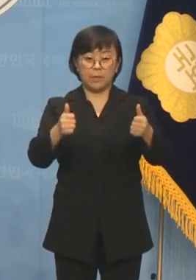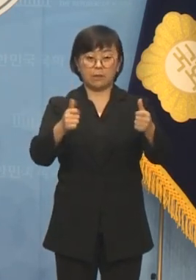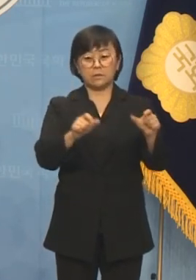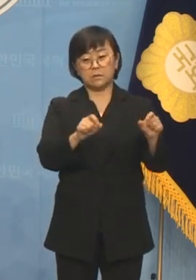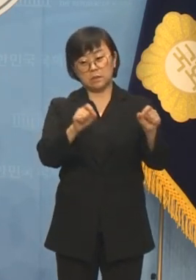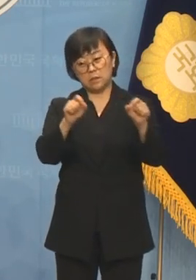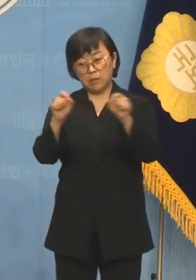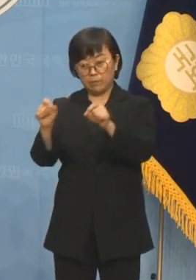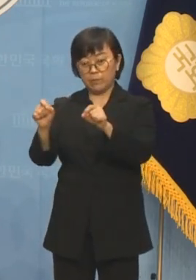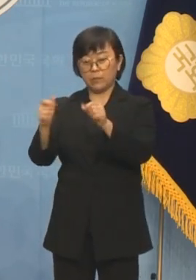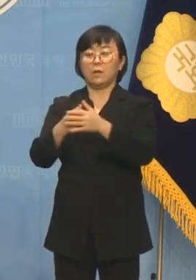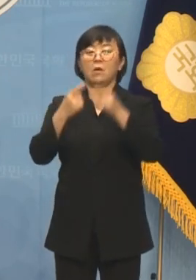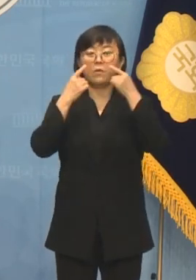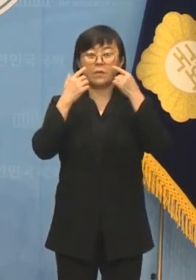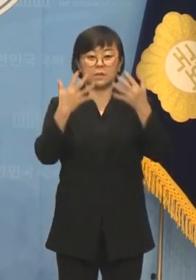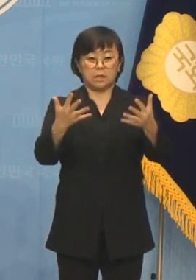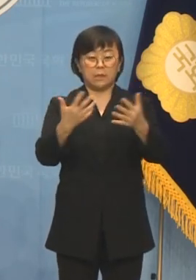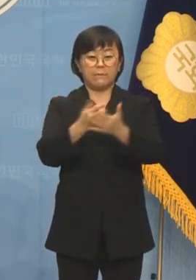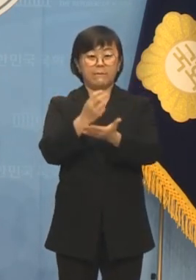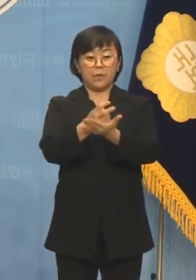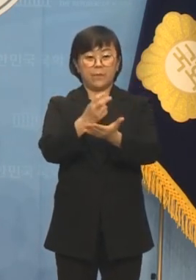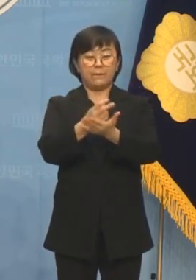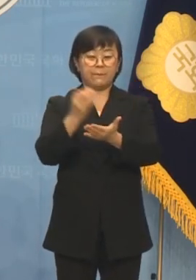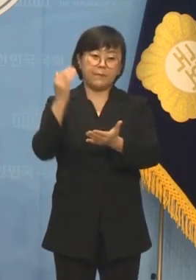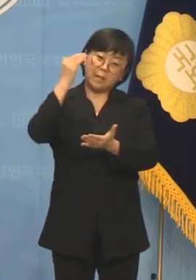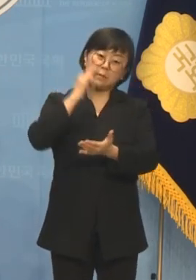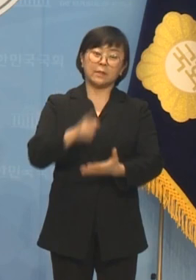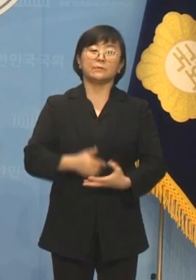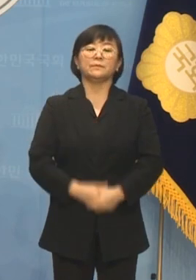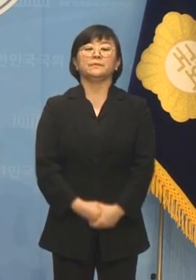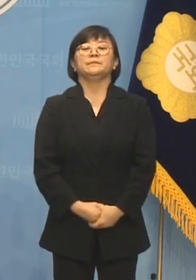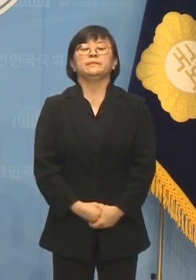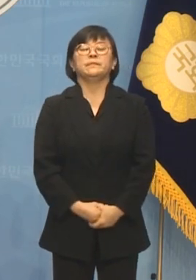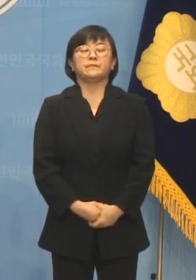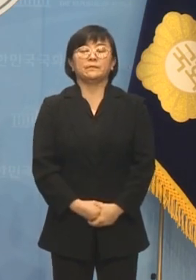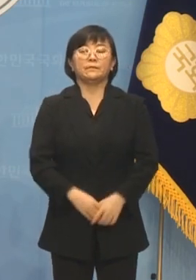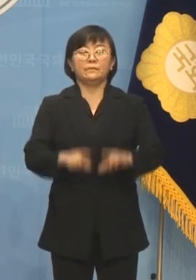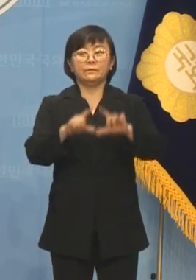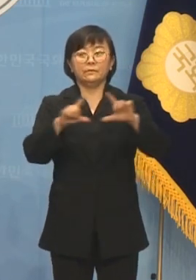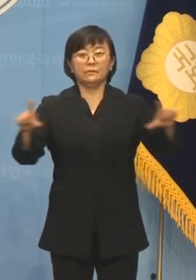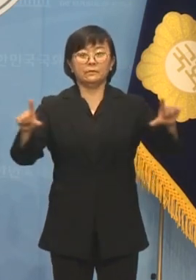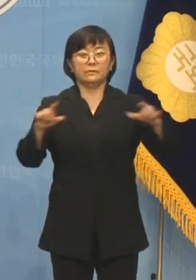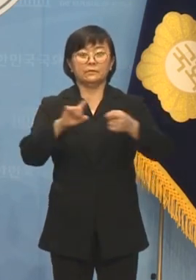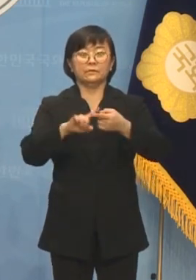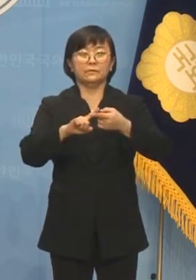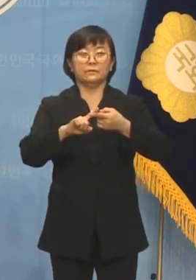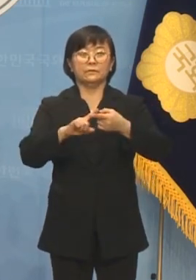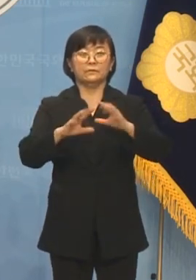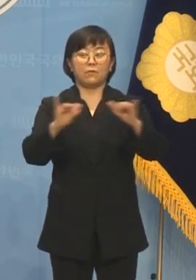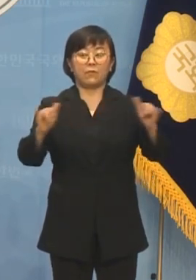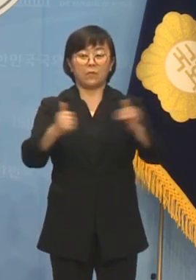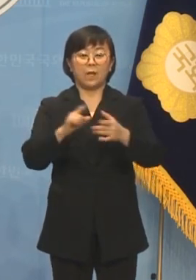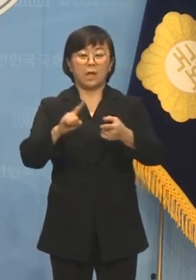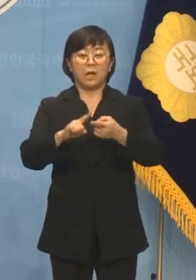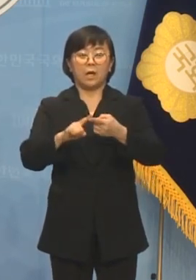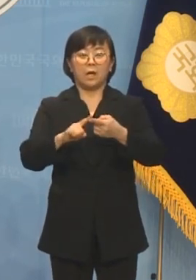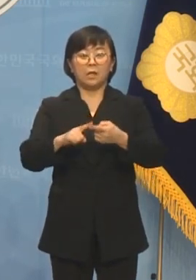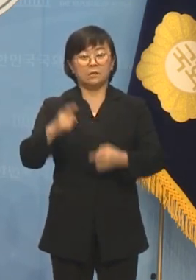재판지원이자 명백한 사법 방해 행위입니다 일반 국민이라면 감히